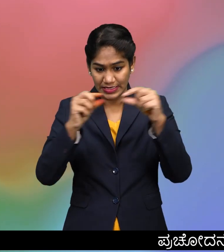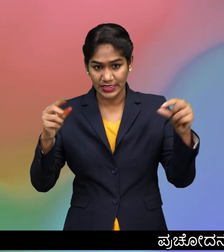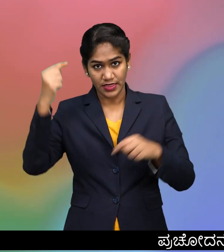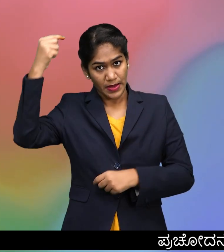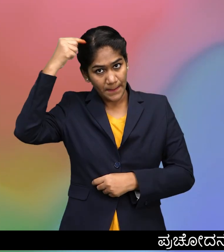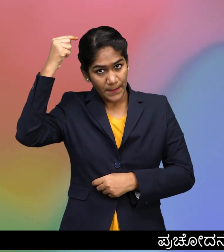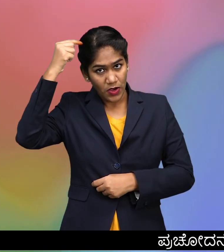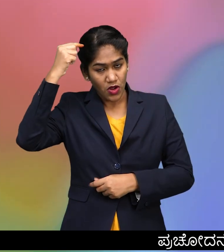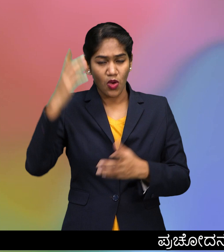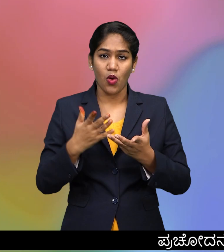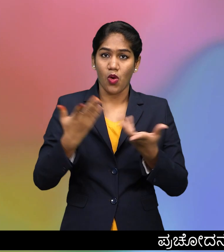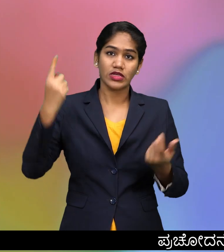ಪ್ರಚೋದನೆಗಳನ್ನು ಒಯ್ಯುತ್ತದೆ.